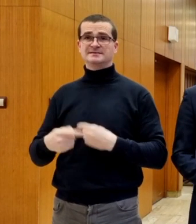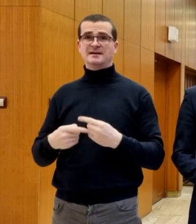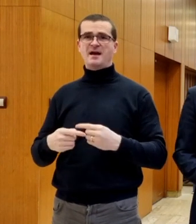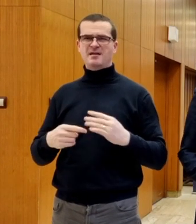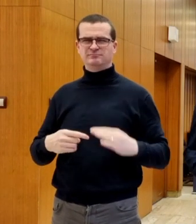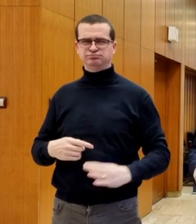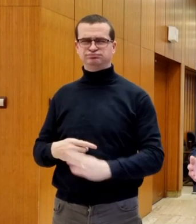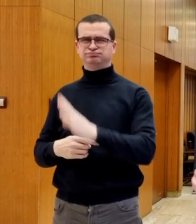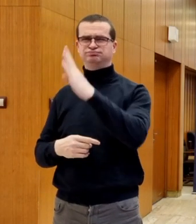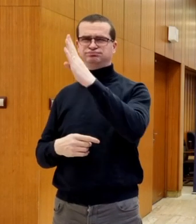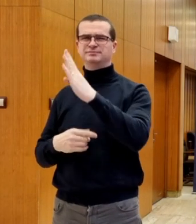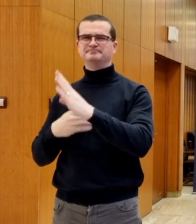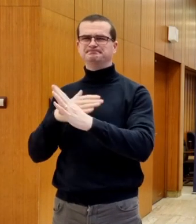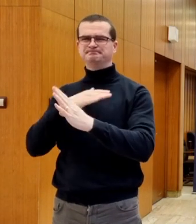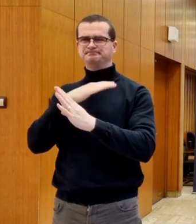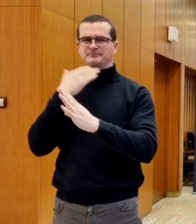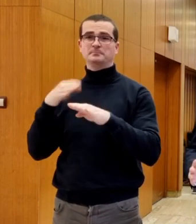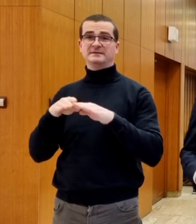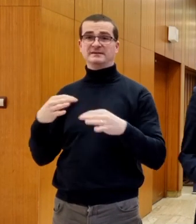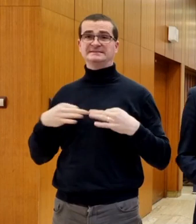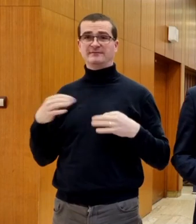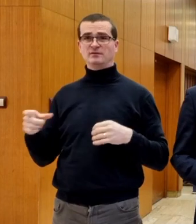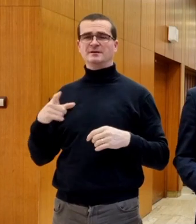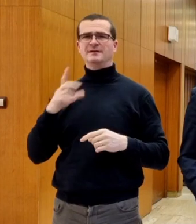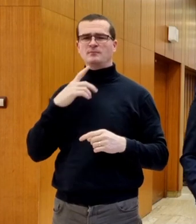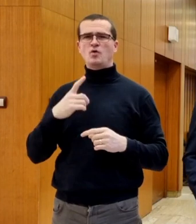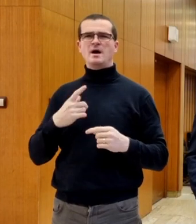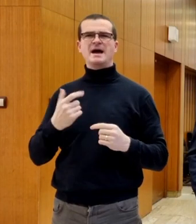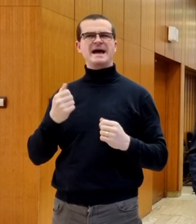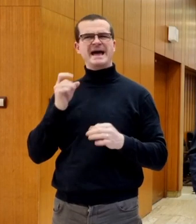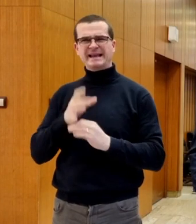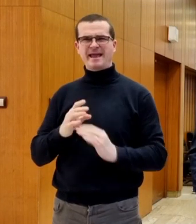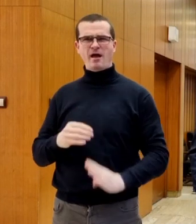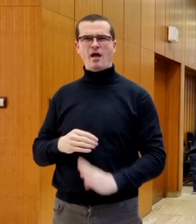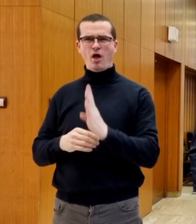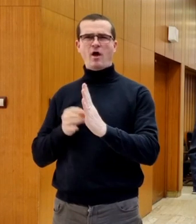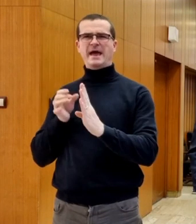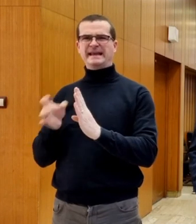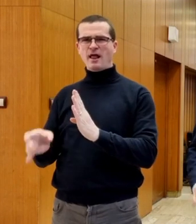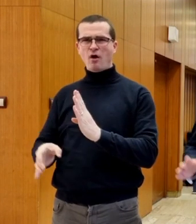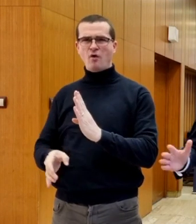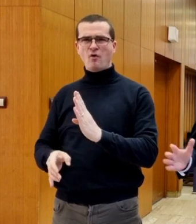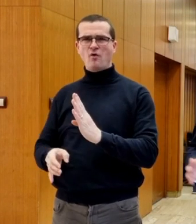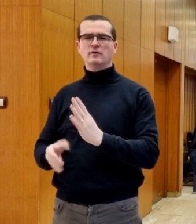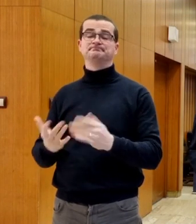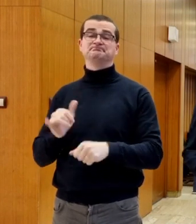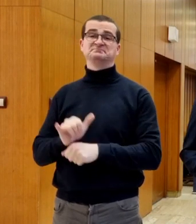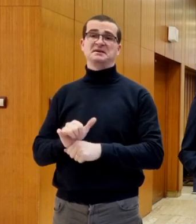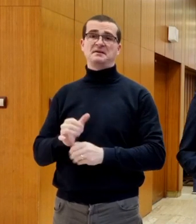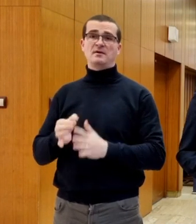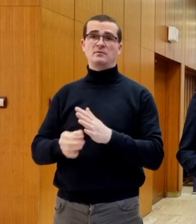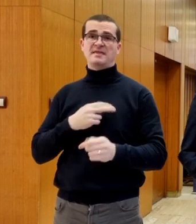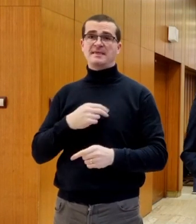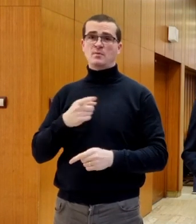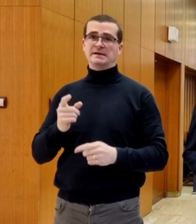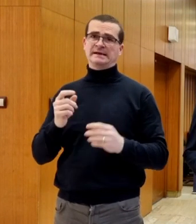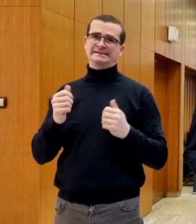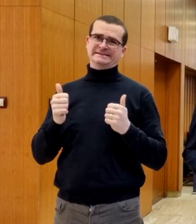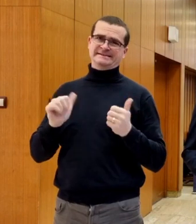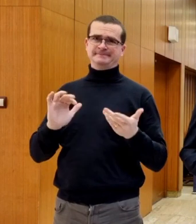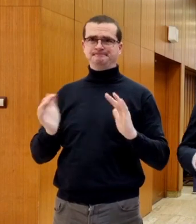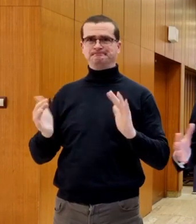prudkom raste. Tak ako minister zdravotníctva povedal, táto vlna bude prudká, bude rýchla. Zatiaľ situácia v nemocniciach je dobrá,